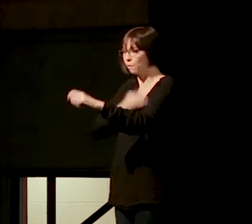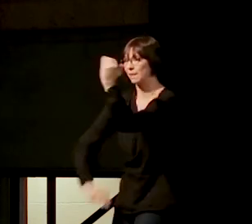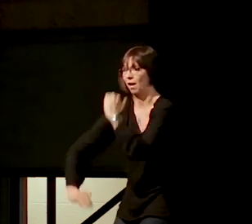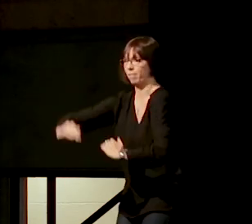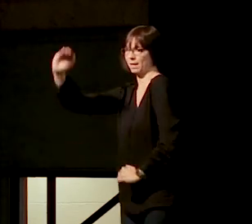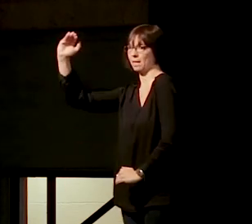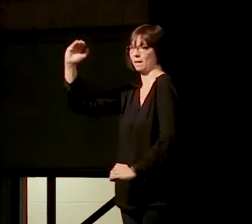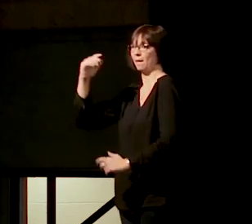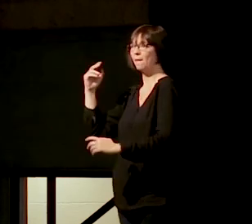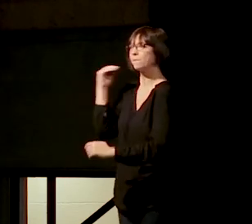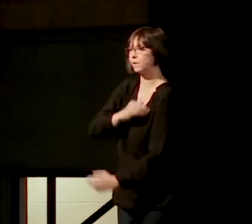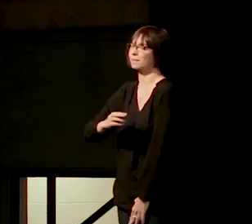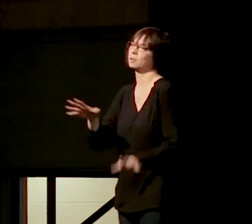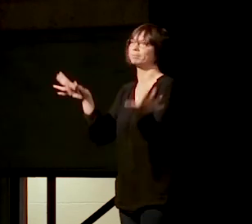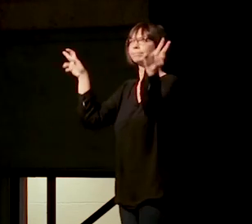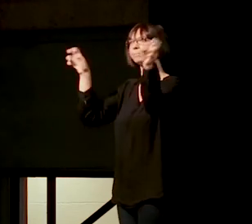Alors